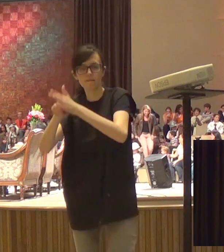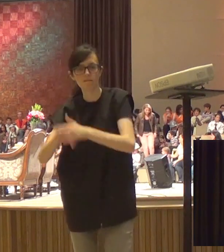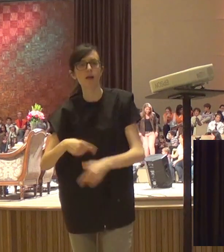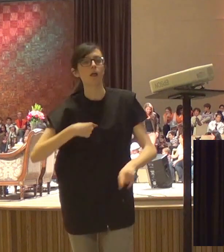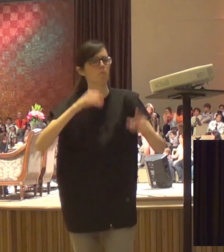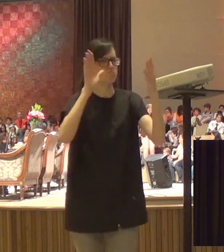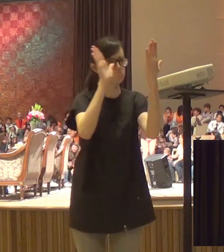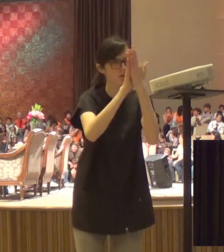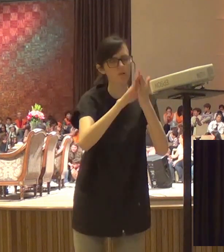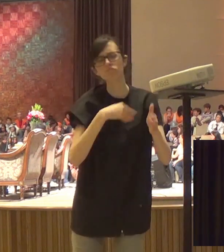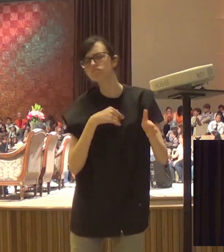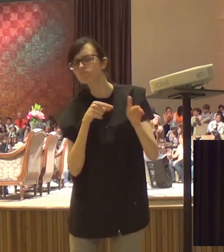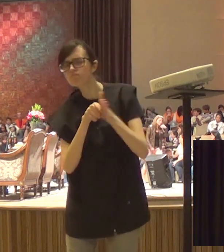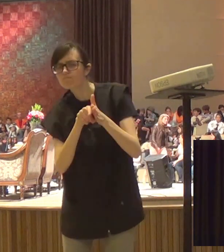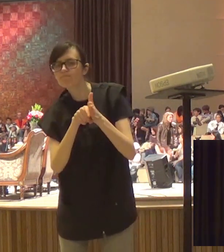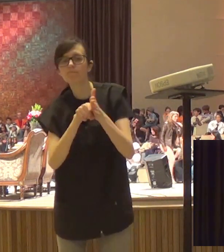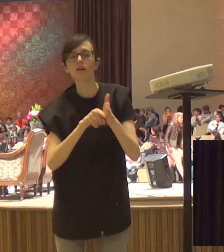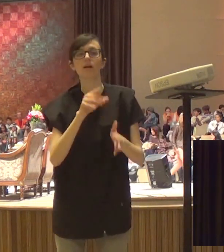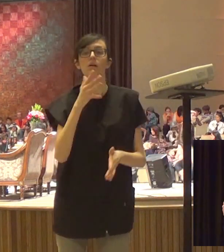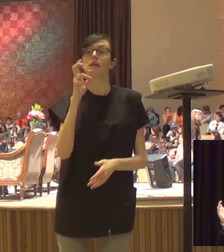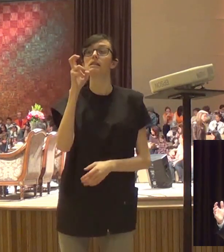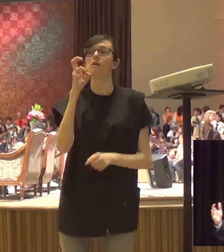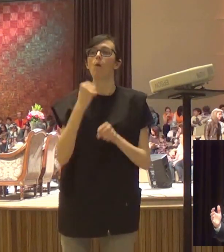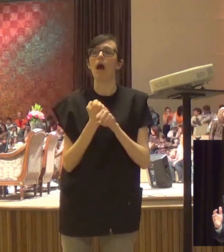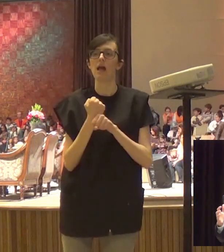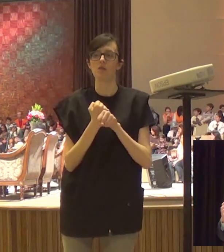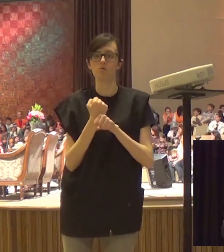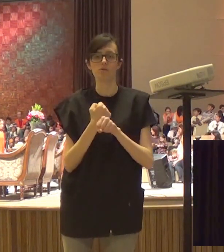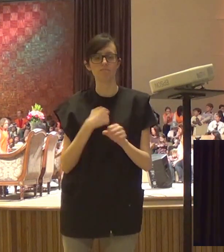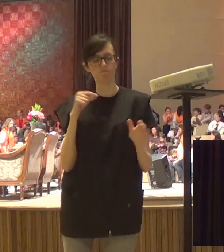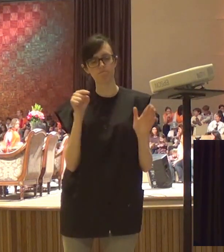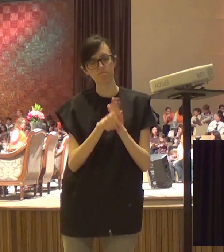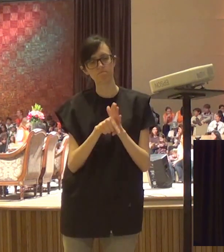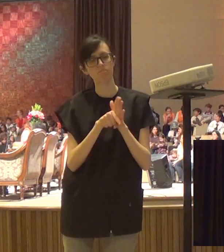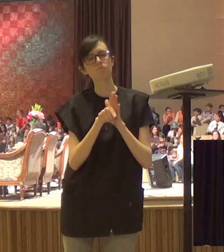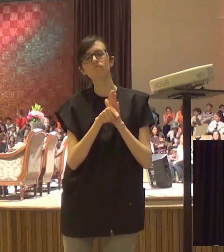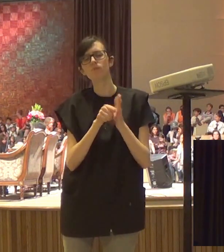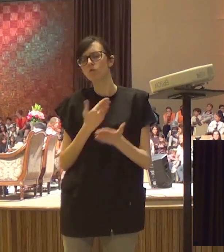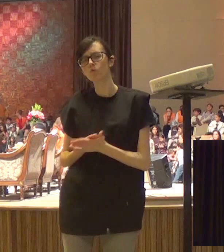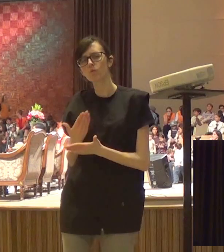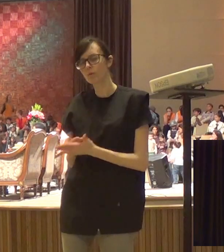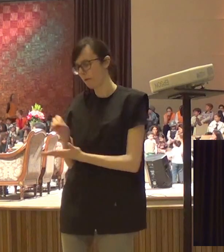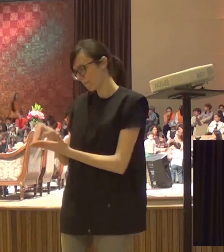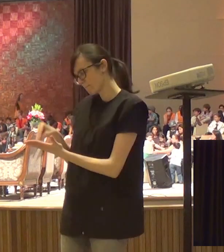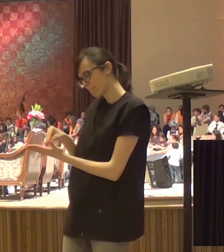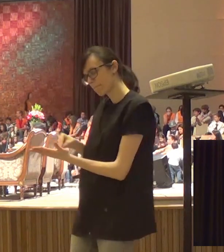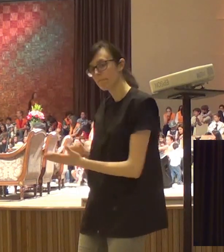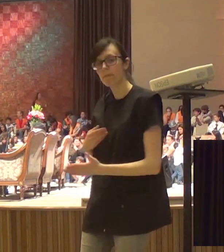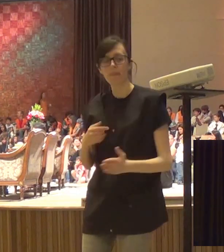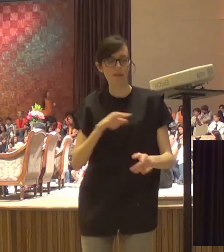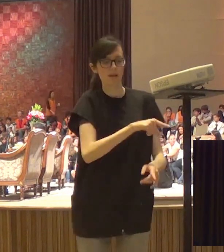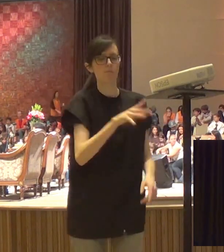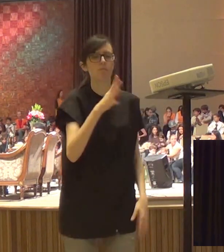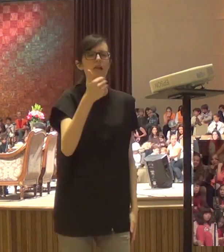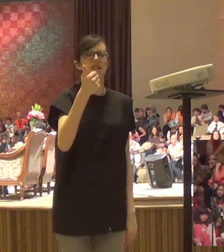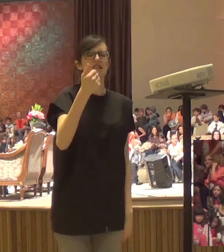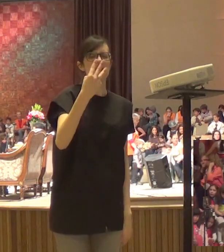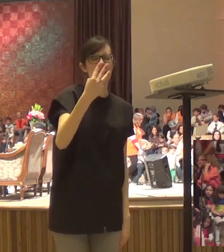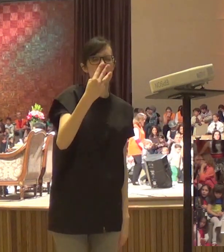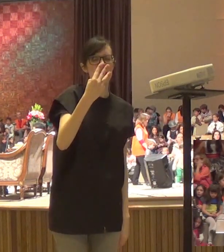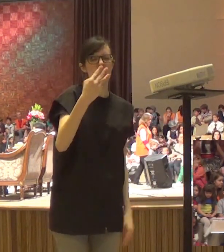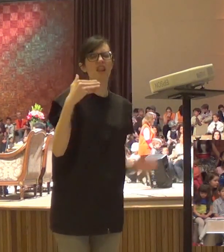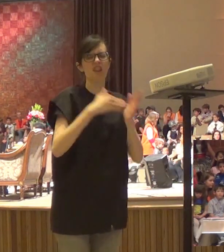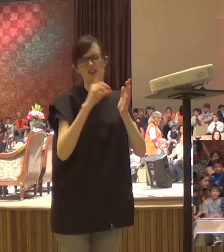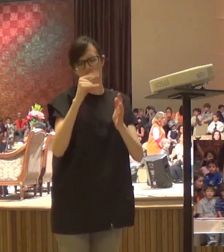acompanhou esses adolescentes durante um período de 5 anos da sua vida. Primeira vez que ele fez a entrevista com esses adolescentes, eles tinham entre 13 e 17